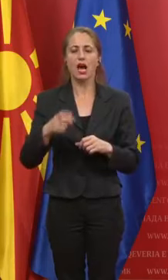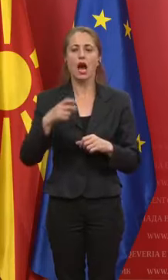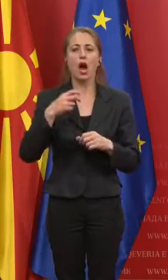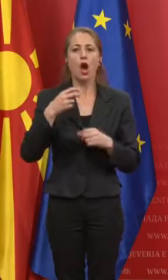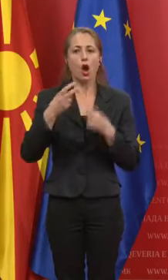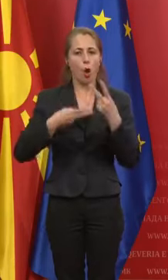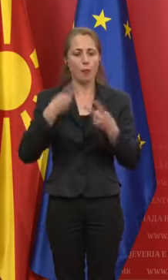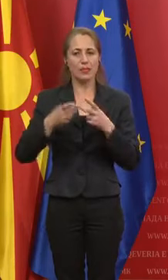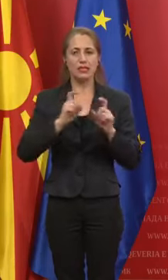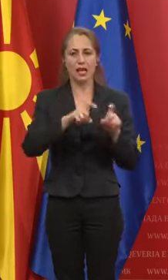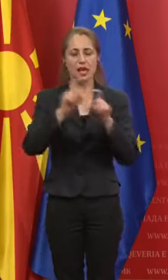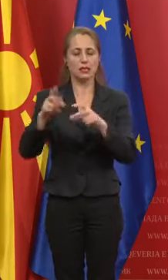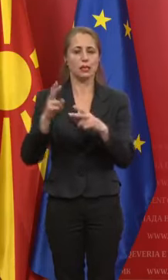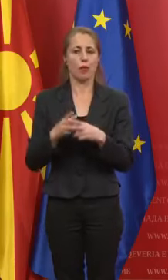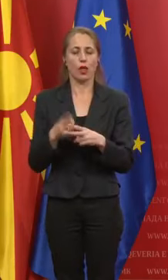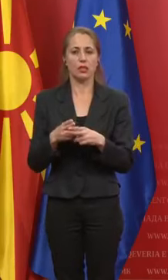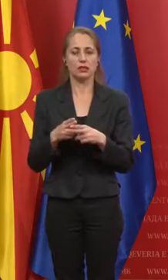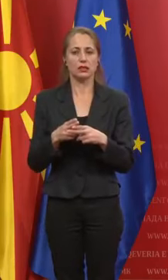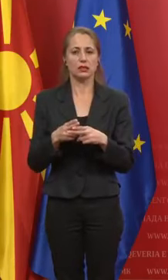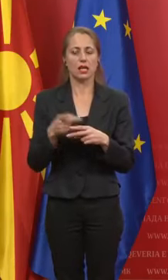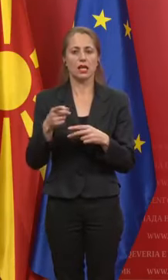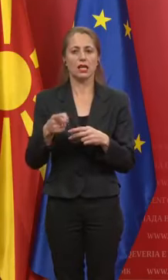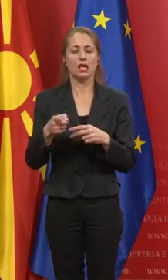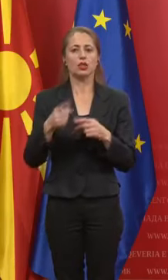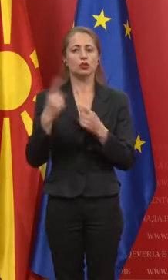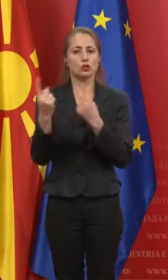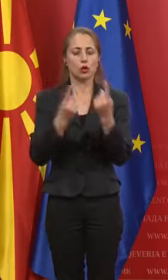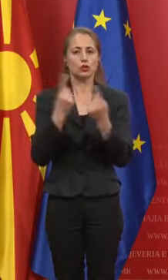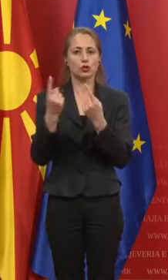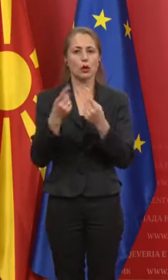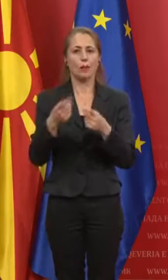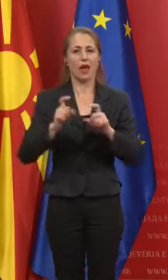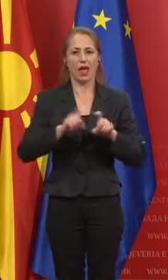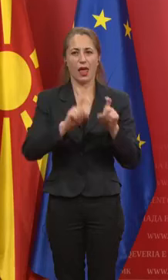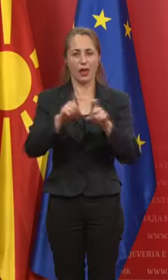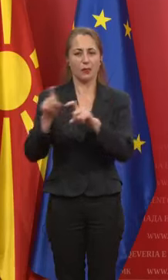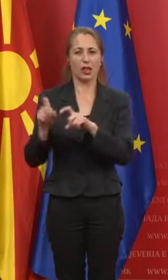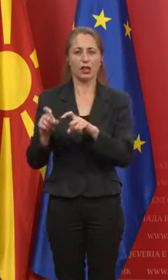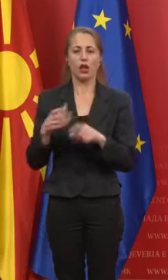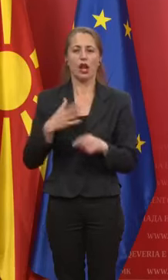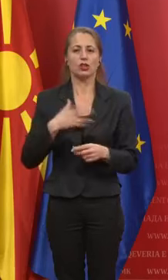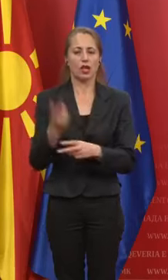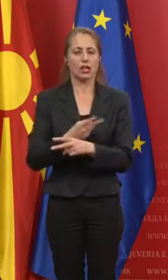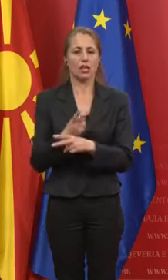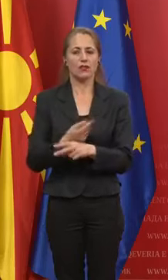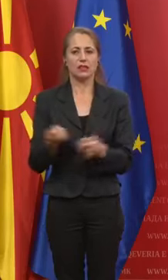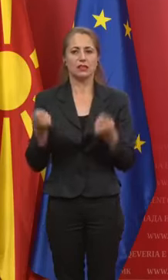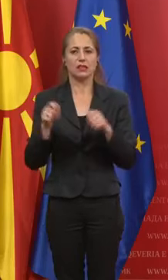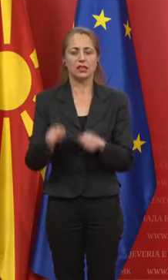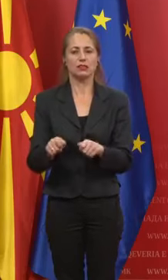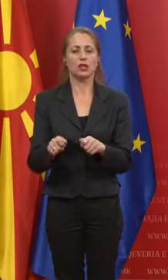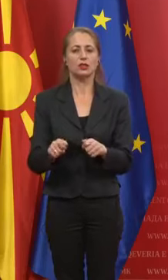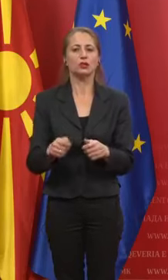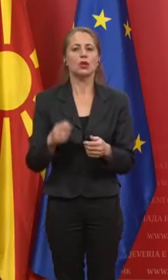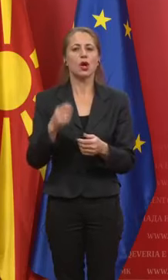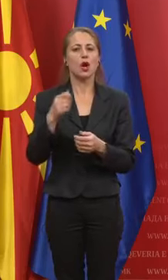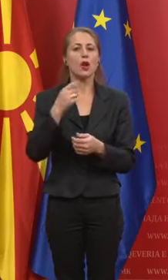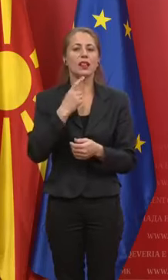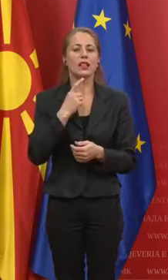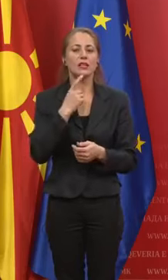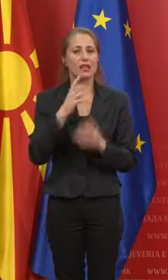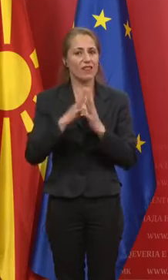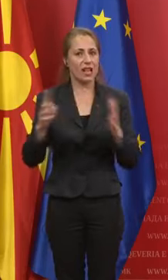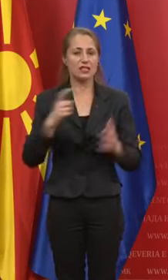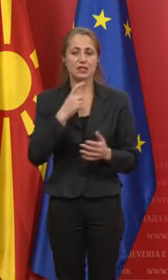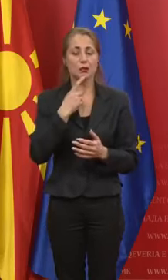заразни болести, на кумулативната состојба со епидемијата во нашата земја заклучно со 19 септември.